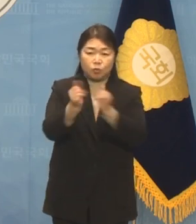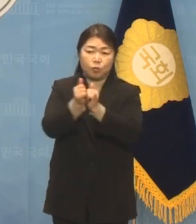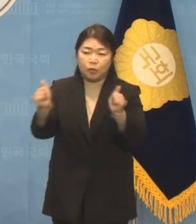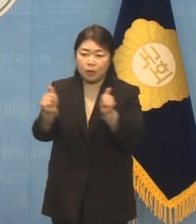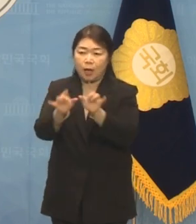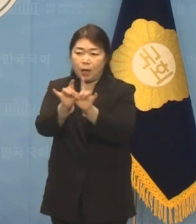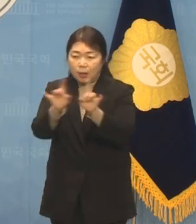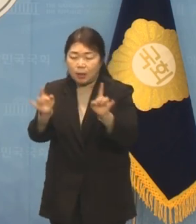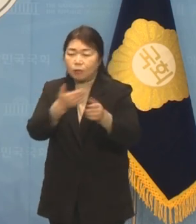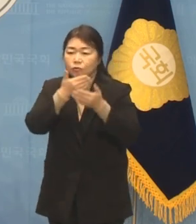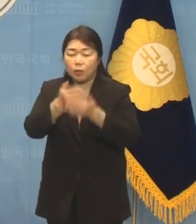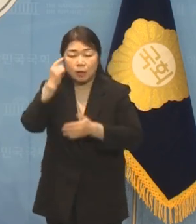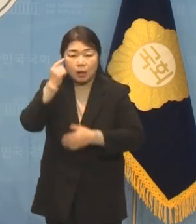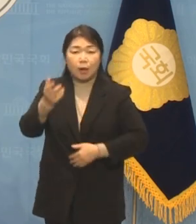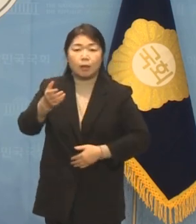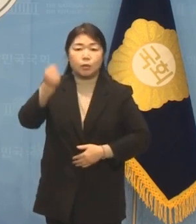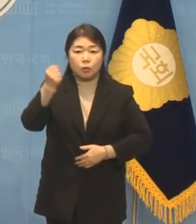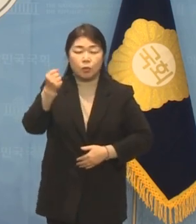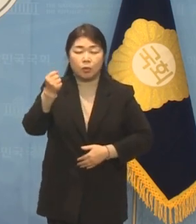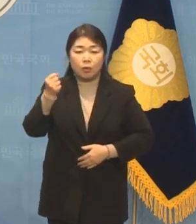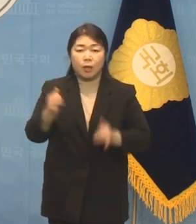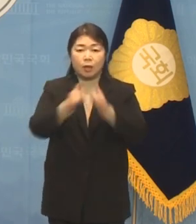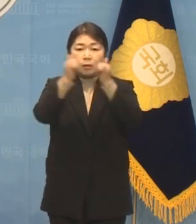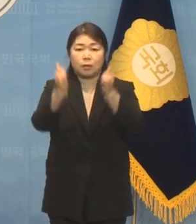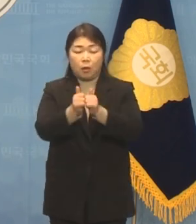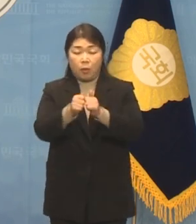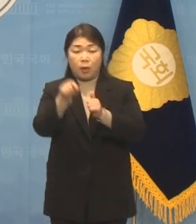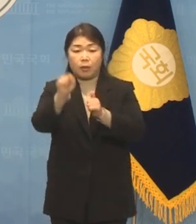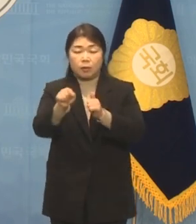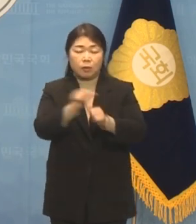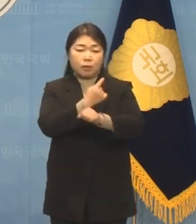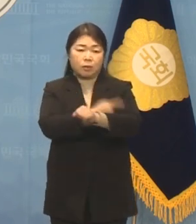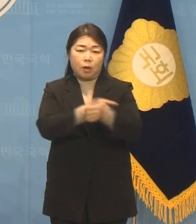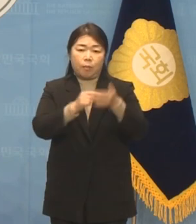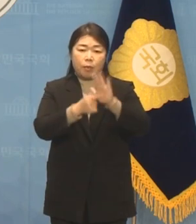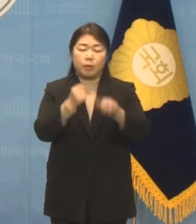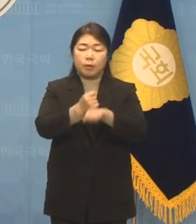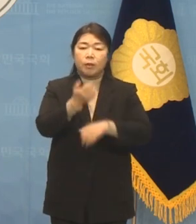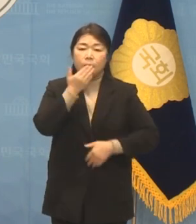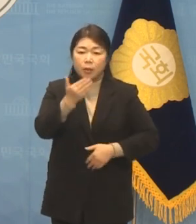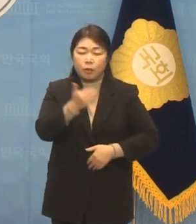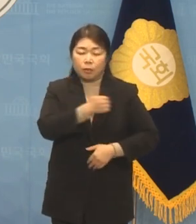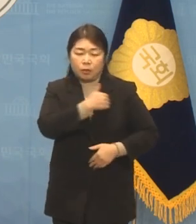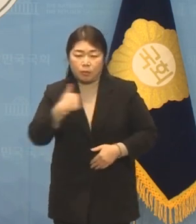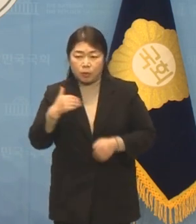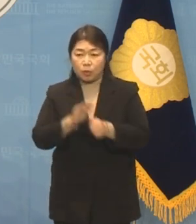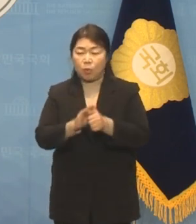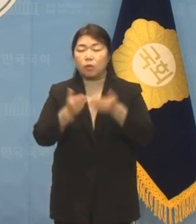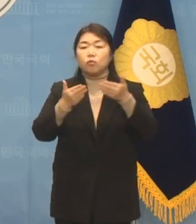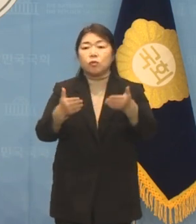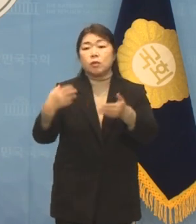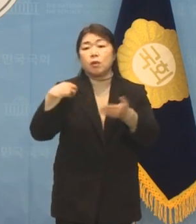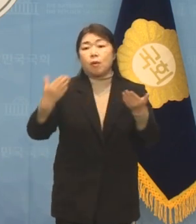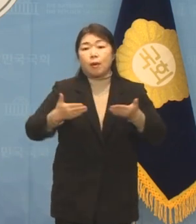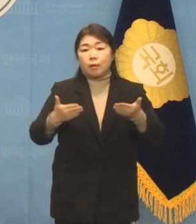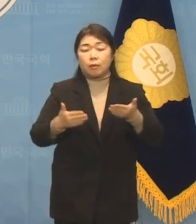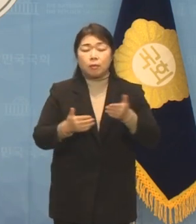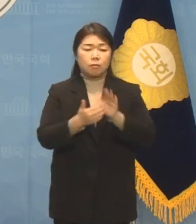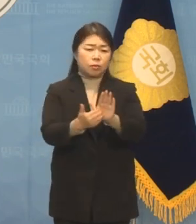명이 사회를 무대로 능력을 발휘할 수 있도록 탄탄하게 지원하는 본연의 역할은 마다하면서